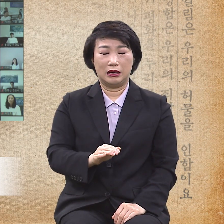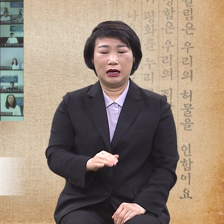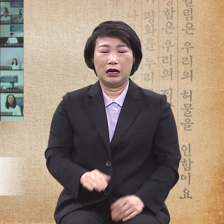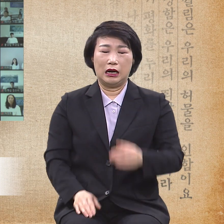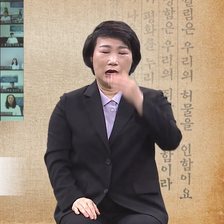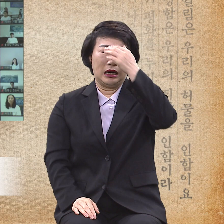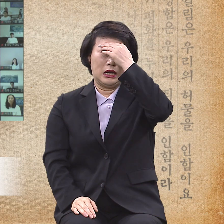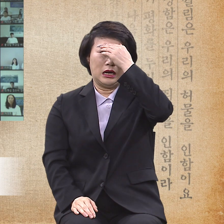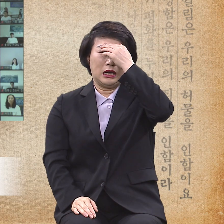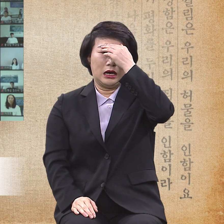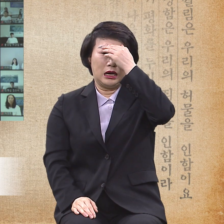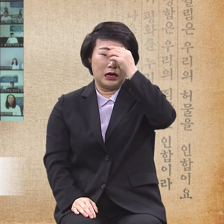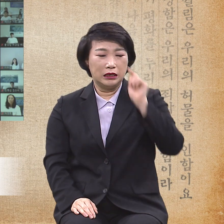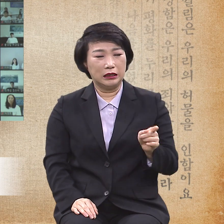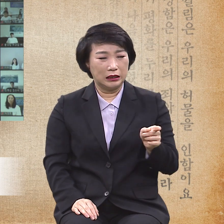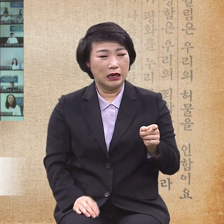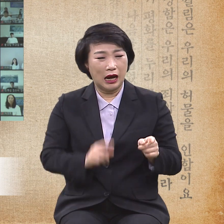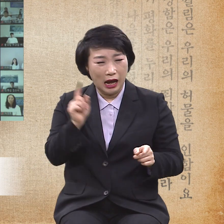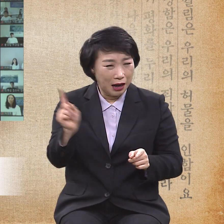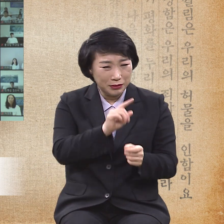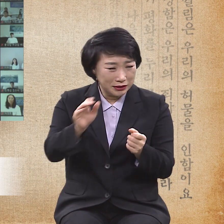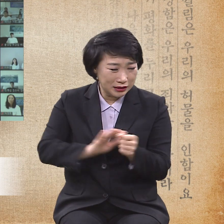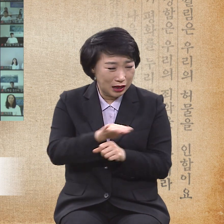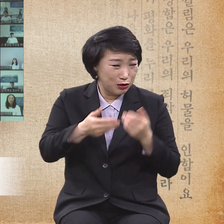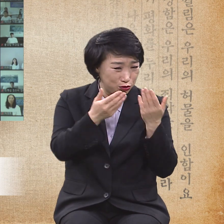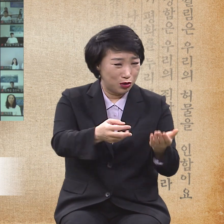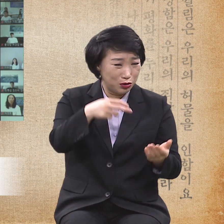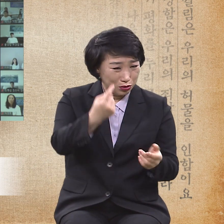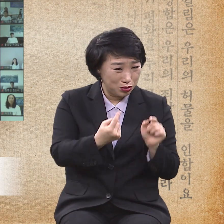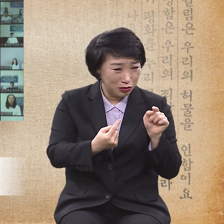아이고 이것들 아무리 사랑해도